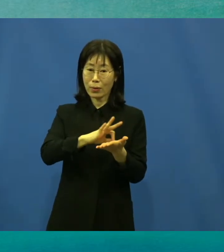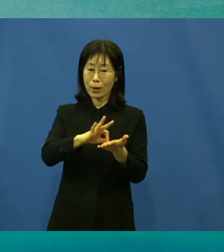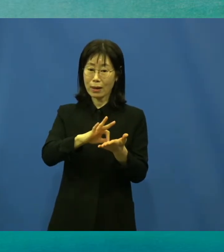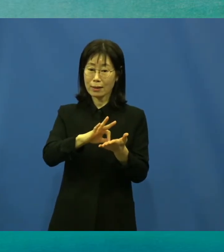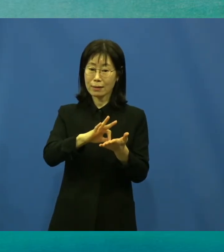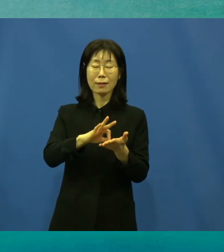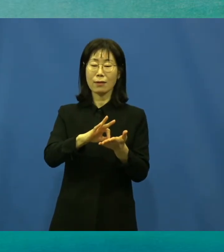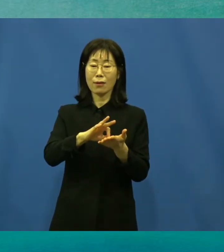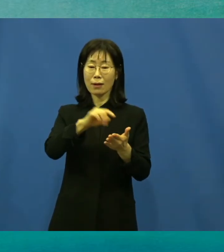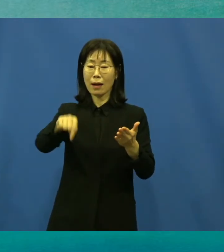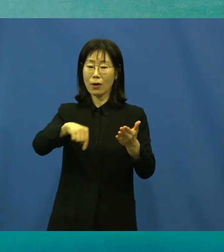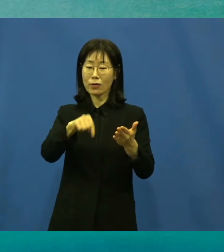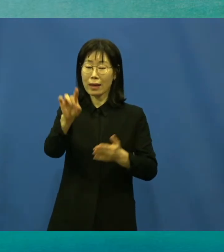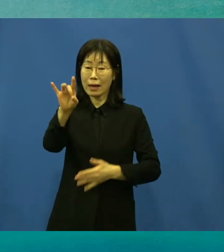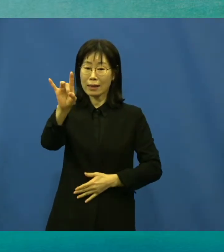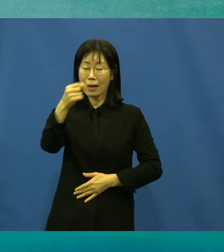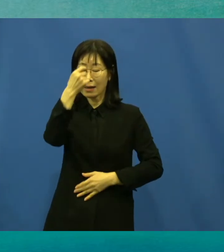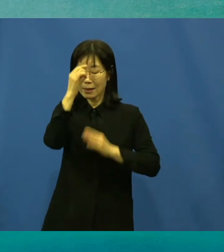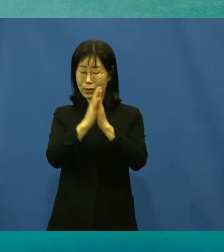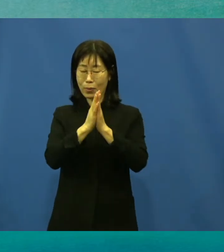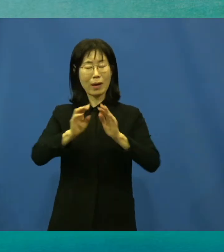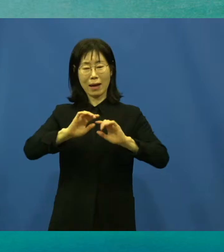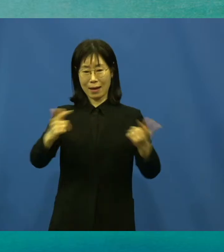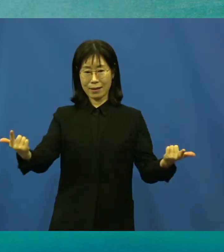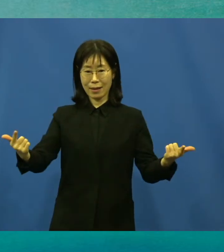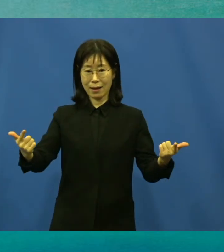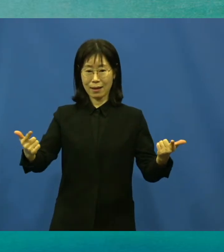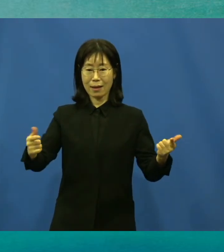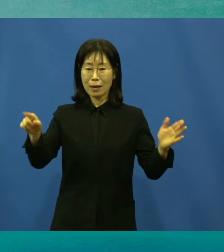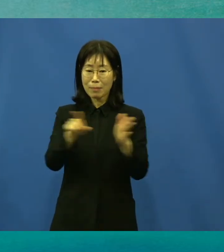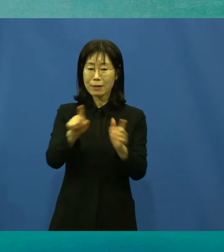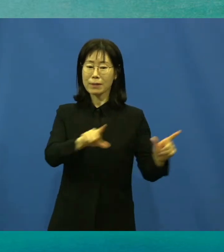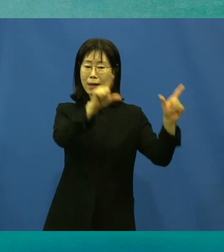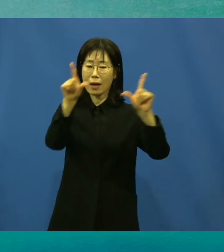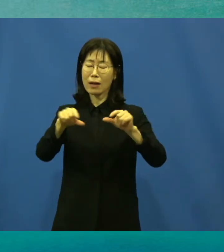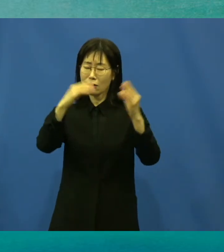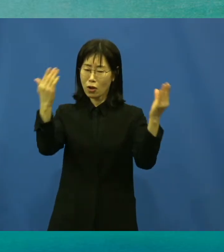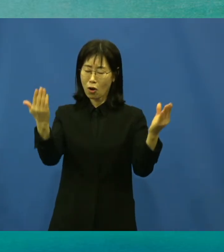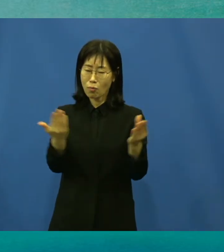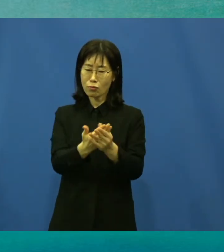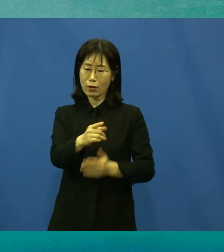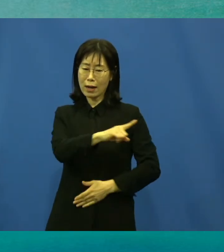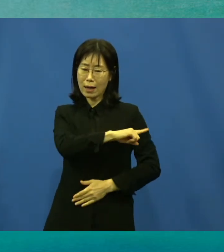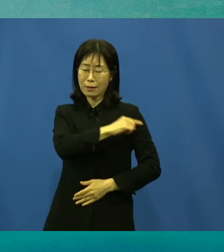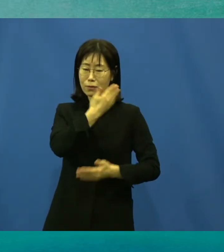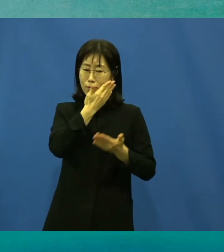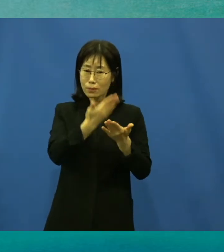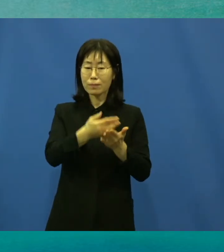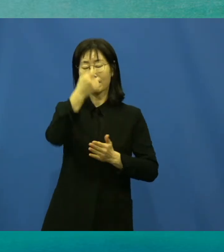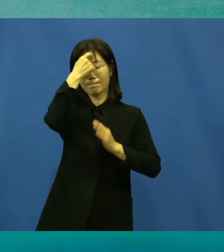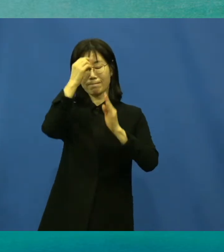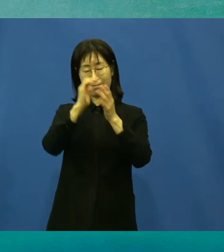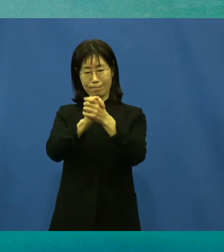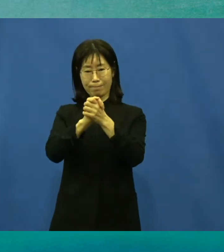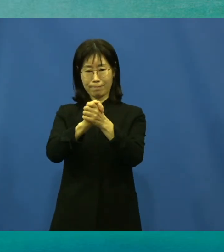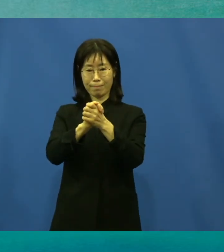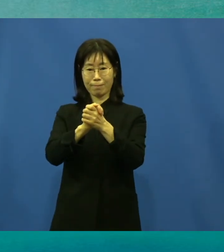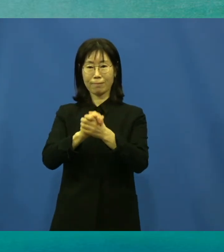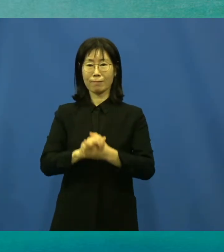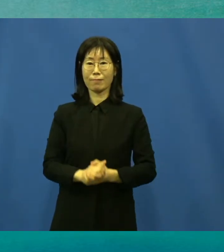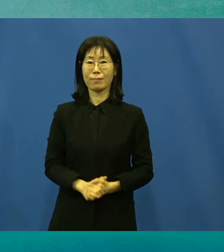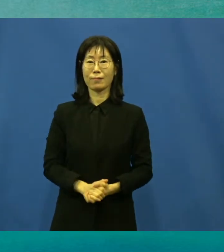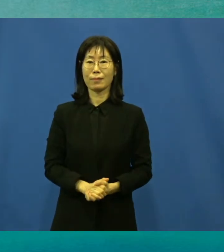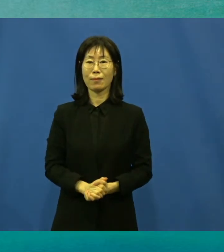이 기도의 비밀을 아는 사람만 알죠. 기도의 비밀을 아는 사람은 기도의 시간이